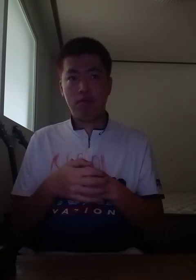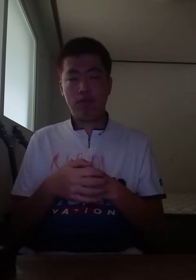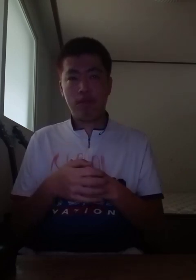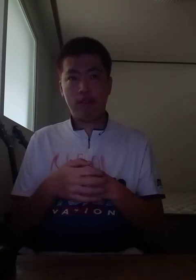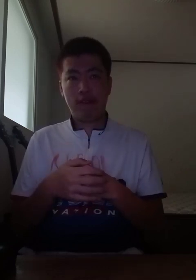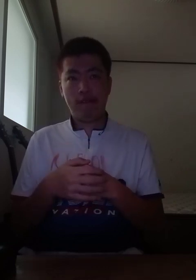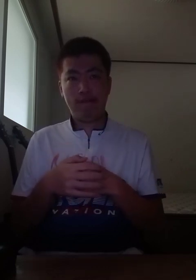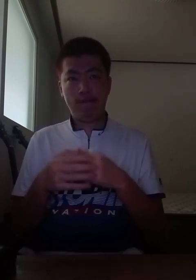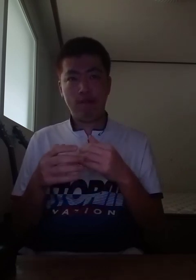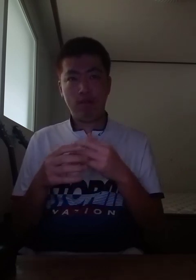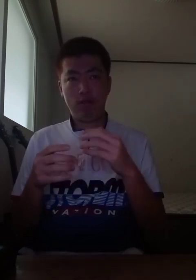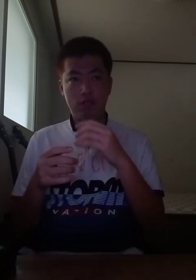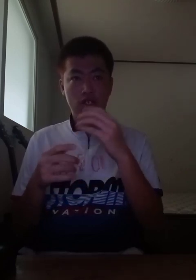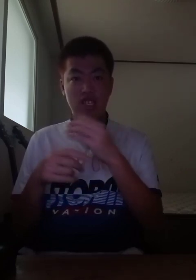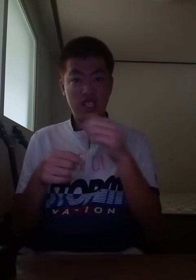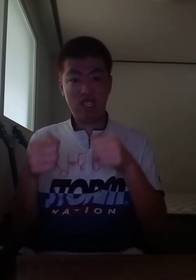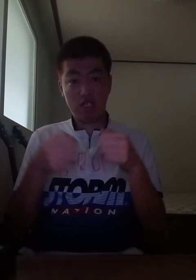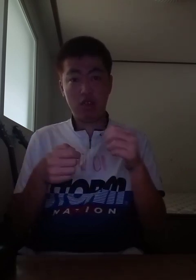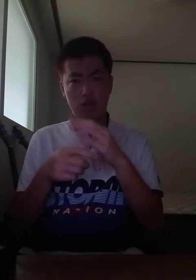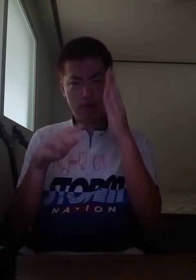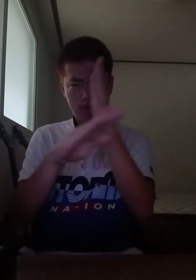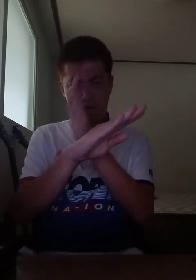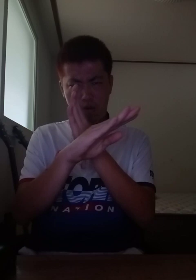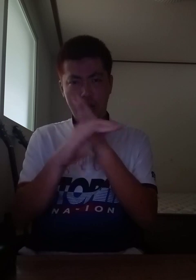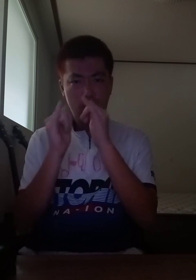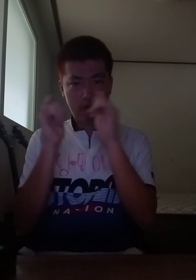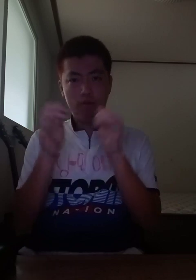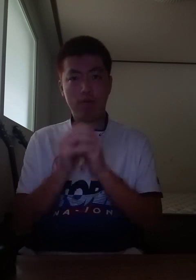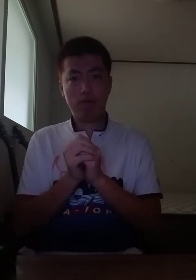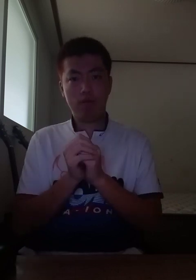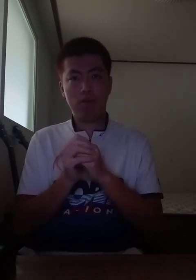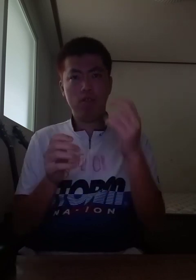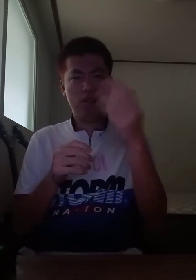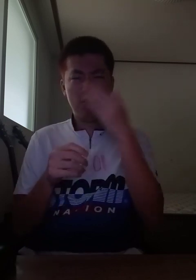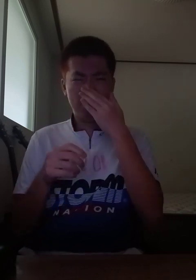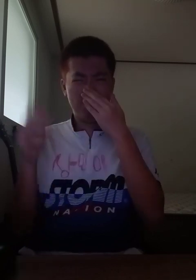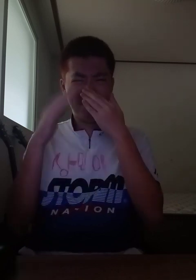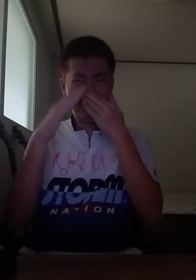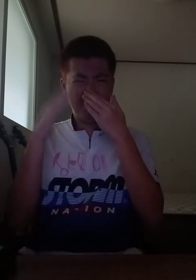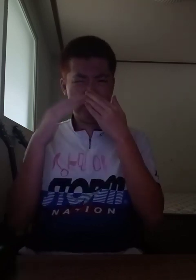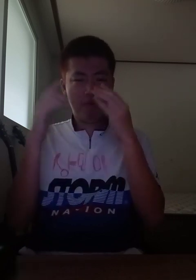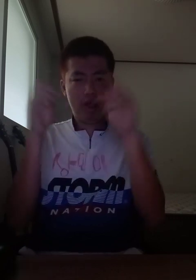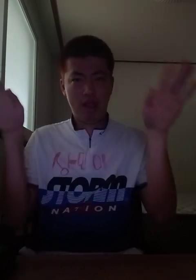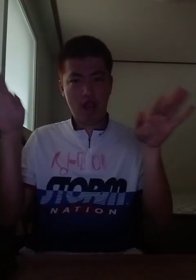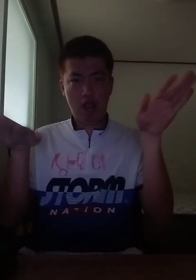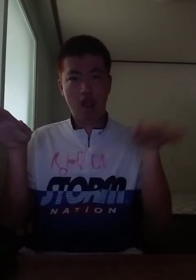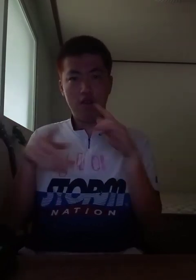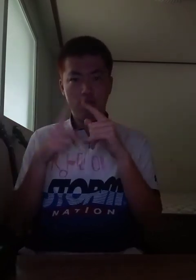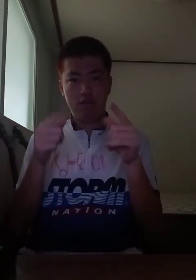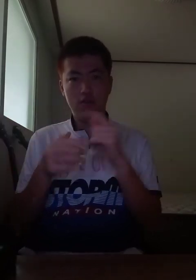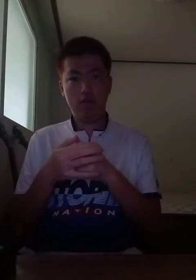이곳 역시 이 차가 전방을 가로막아 서고 있습니다. 그런데 냄새와 파리가 많이 날리고 있는데요. 이 돌아서서